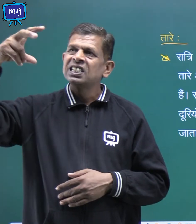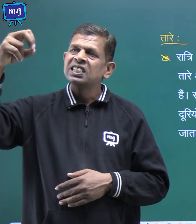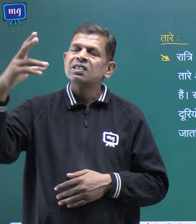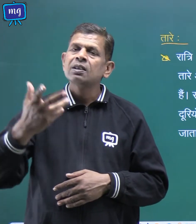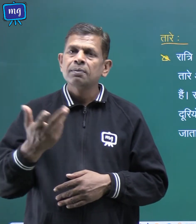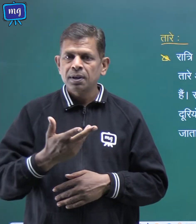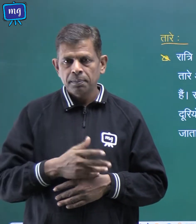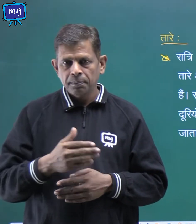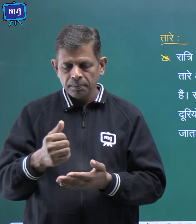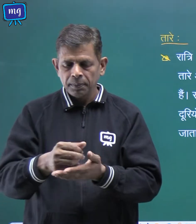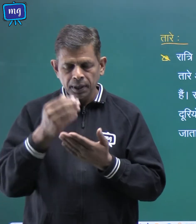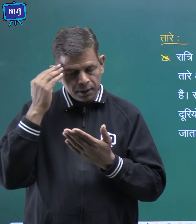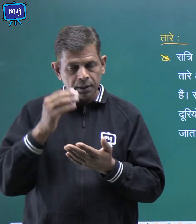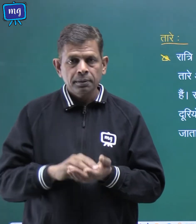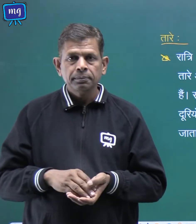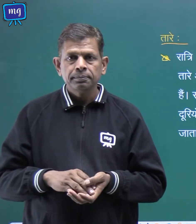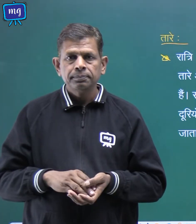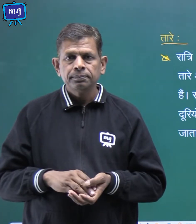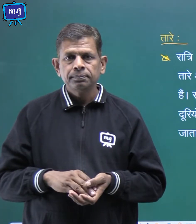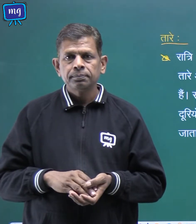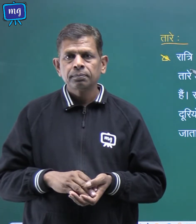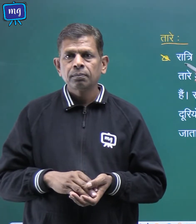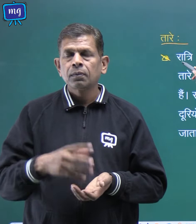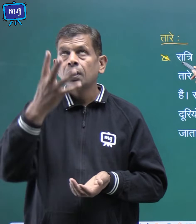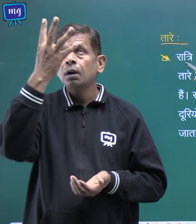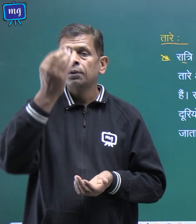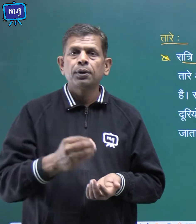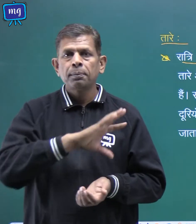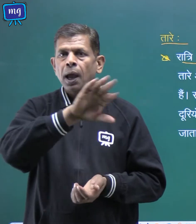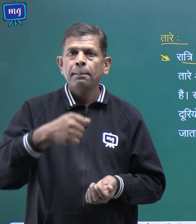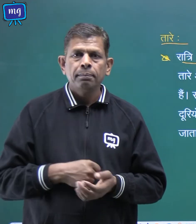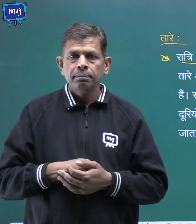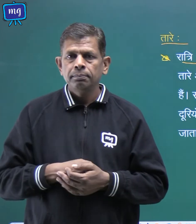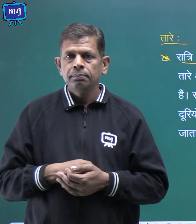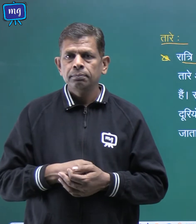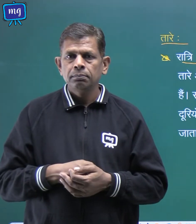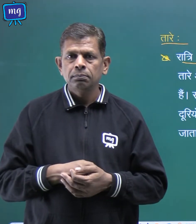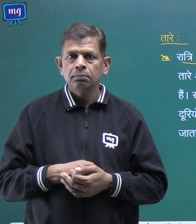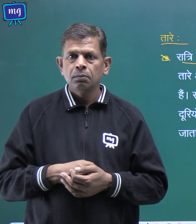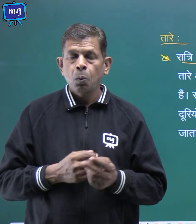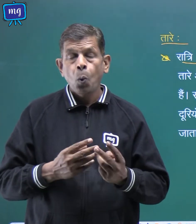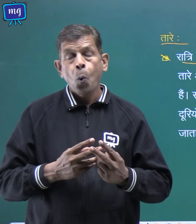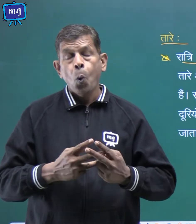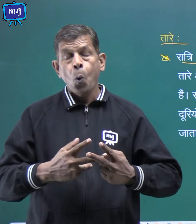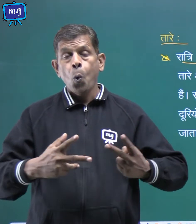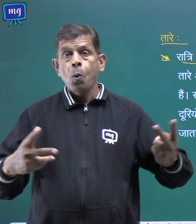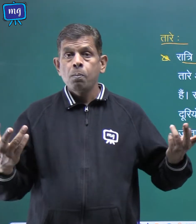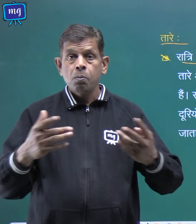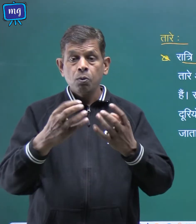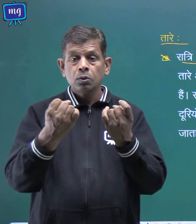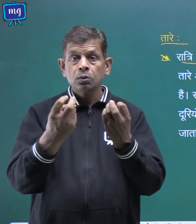पढ़ेंगे। रात्रि में हम असंख्य तारे देखते हैं।